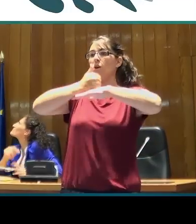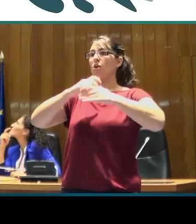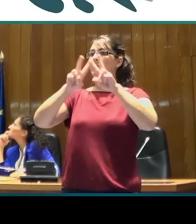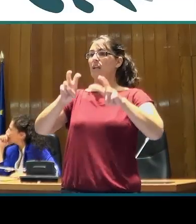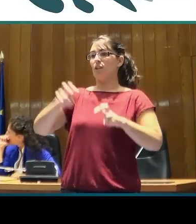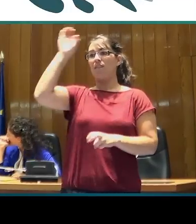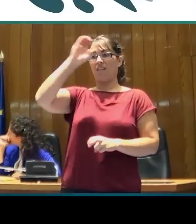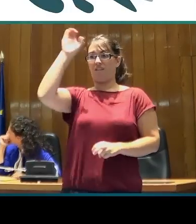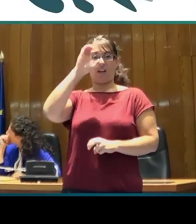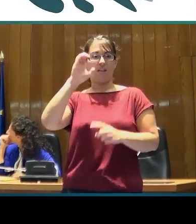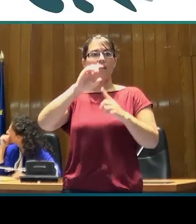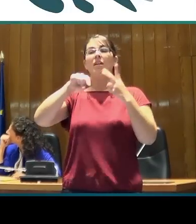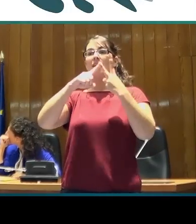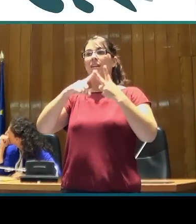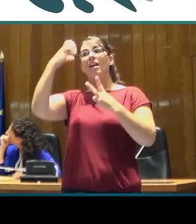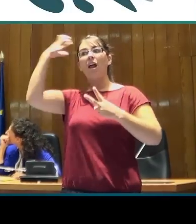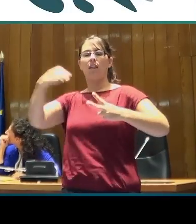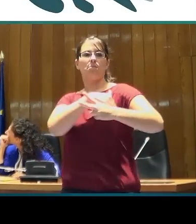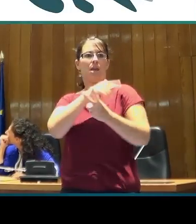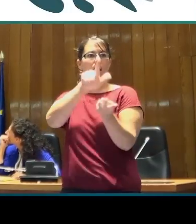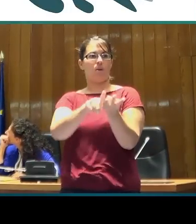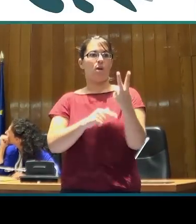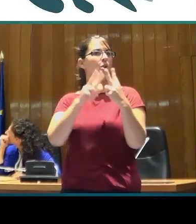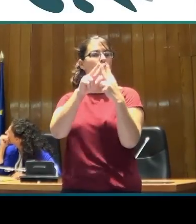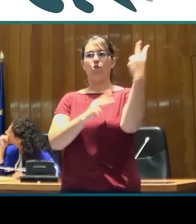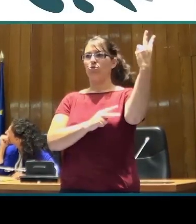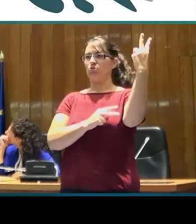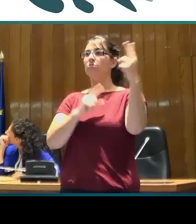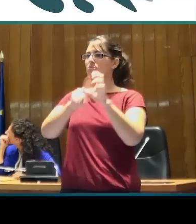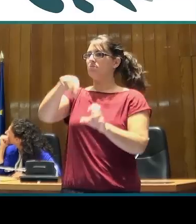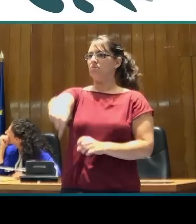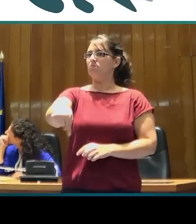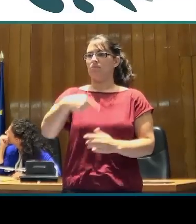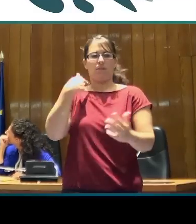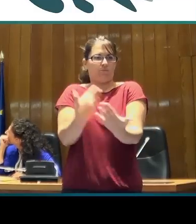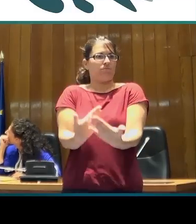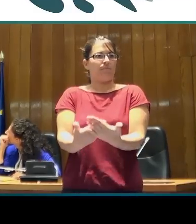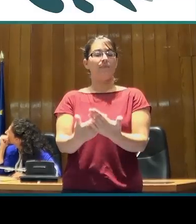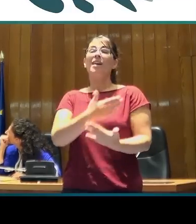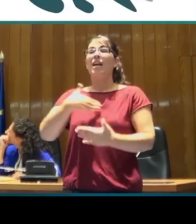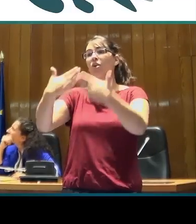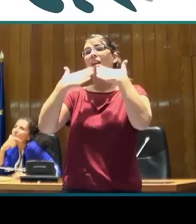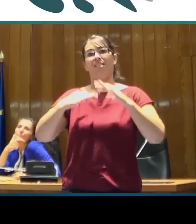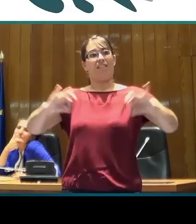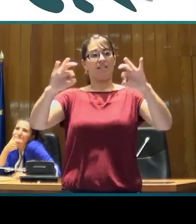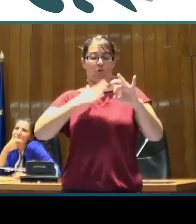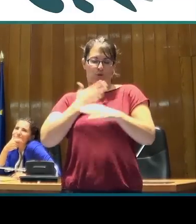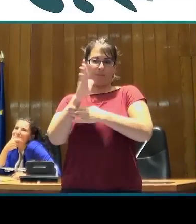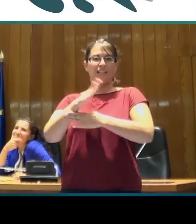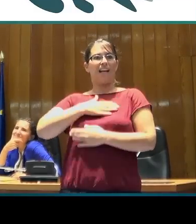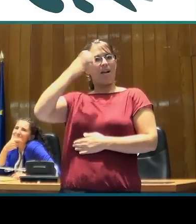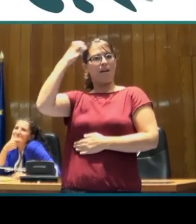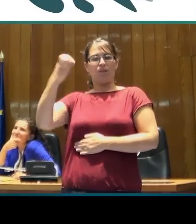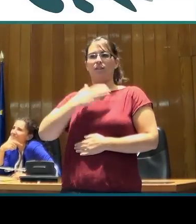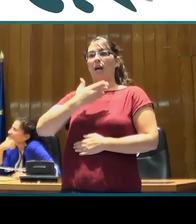CSIC, y a la Real Academia de la Lengua, respectivamente. Quiero agradecer expresamente y en nombre del Real Patronato, tanto a don José